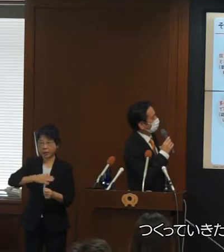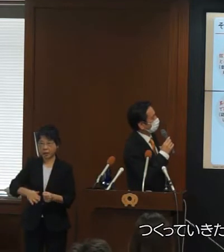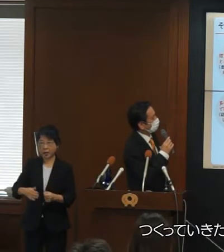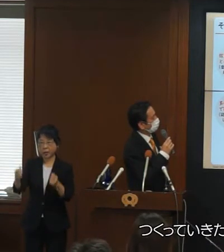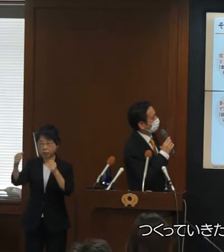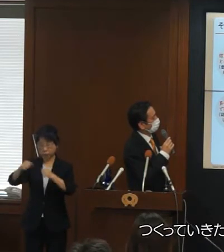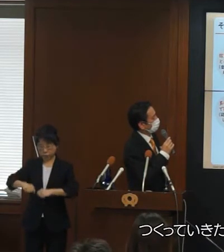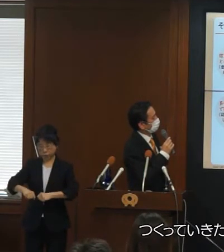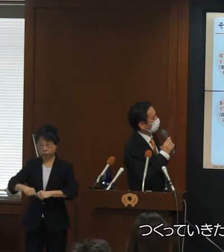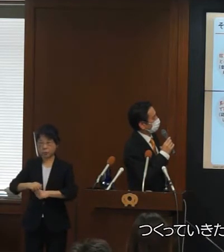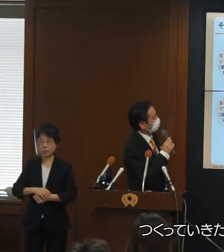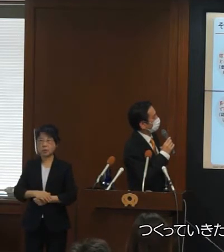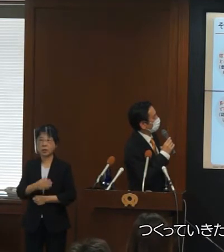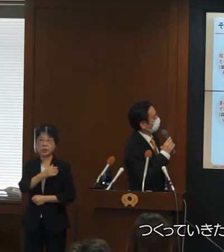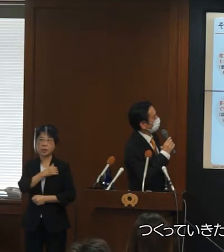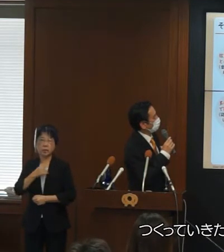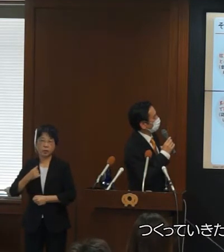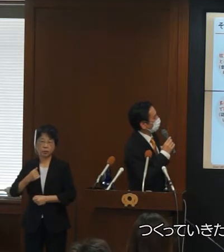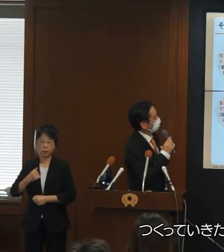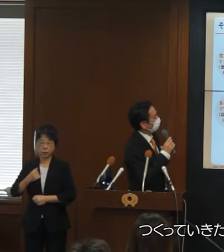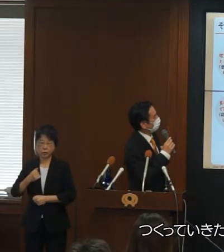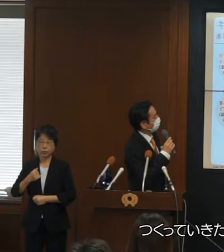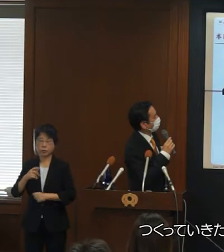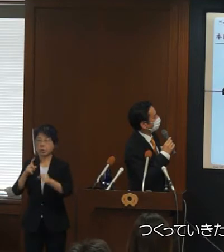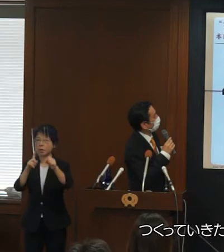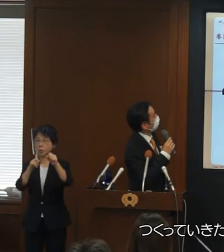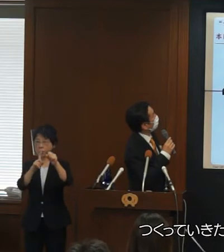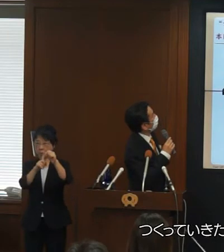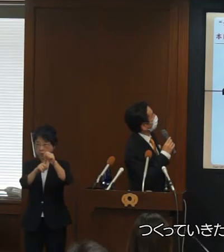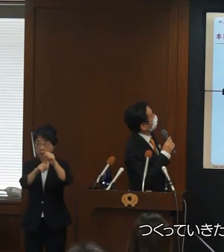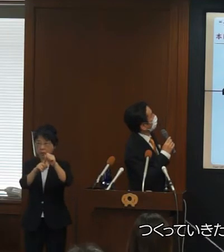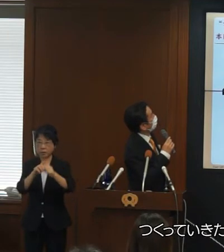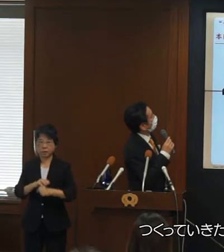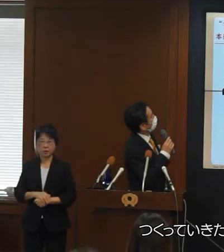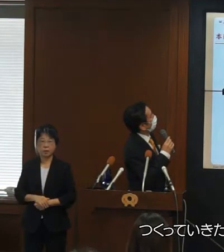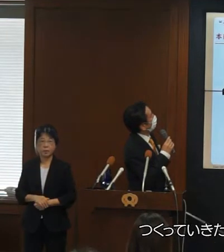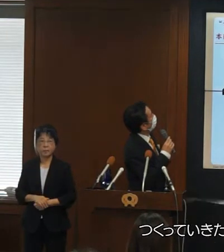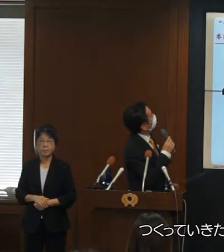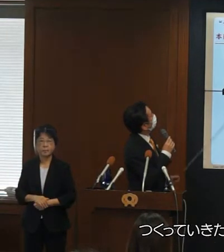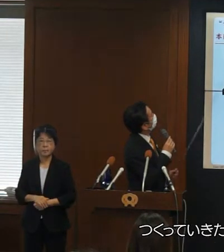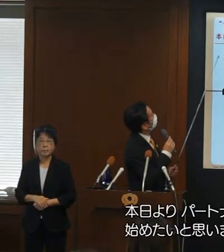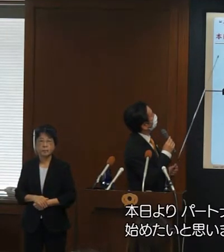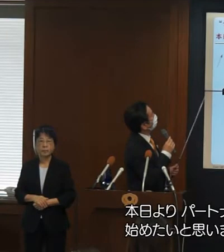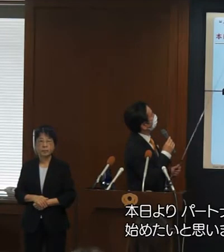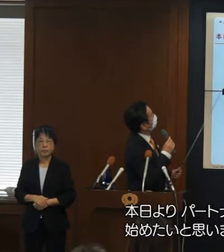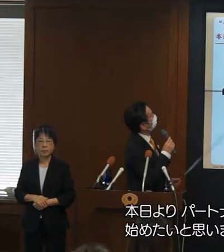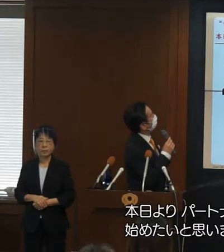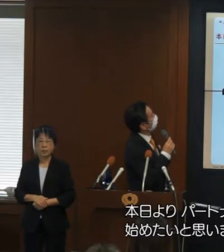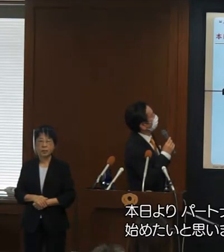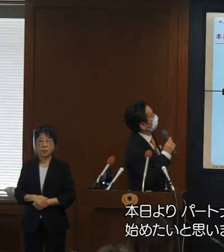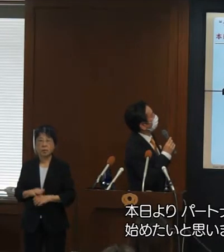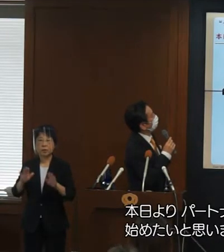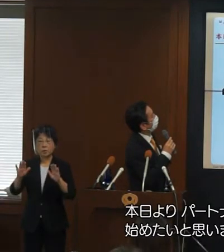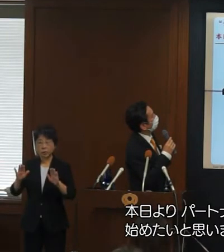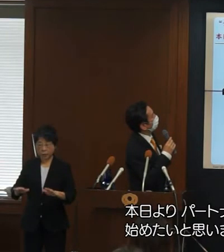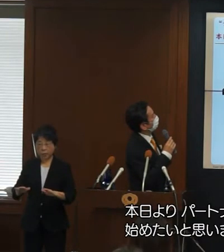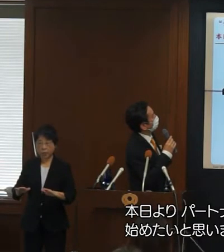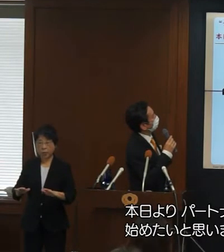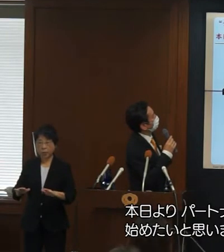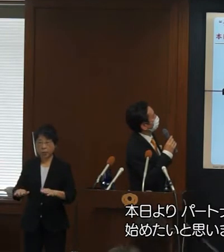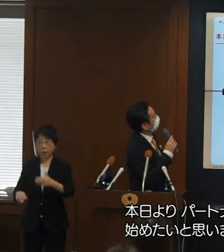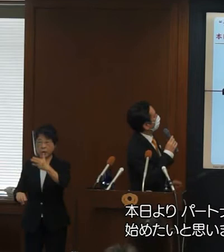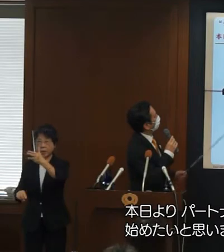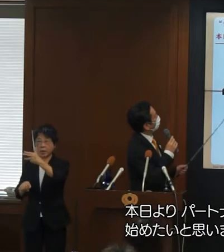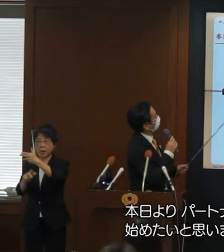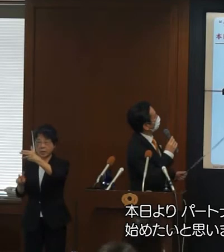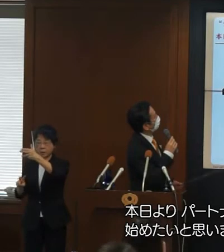きたいと思っています。はい、で、本日よりパートナーシ